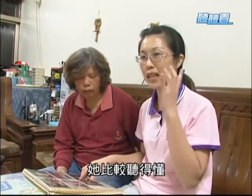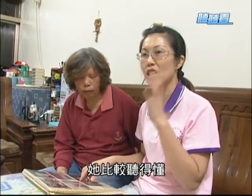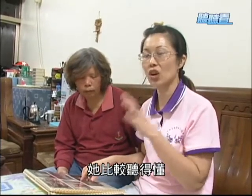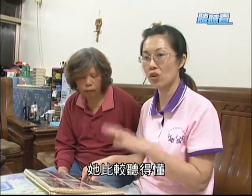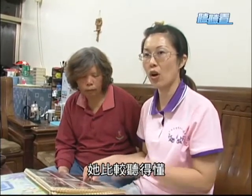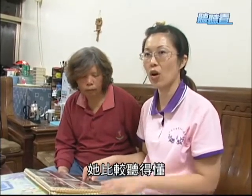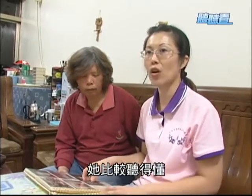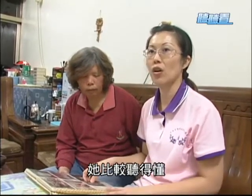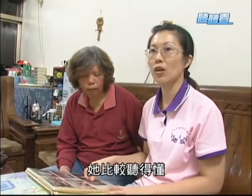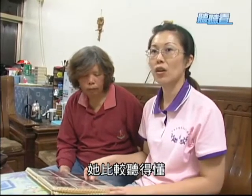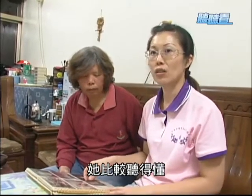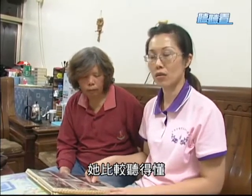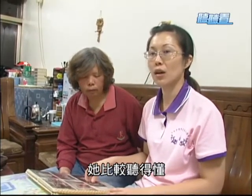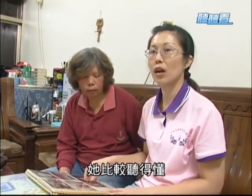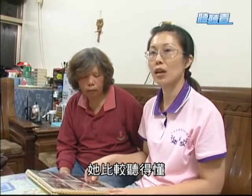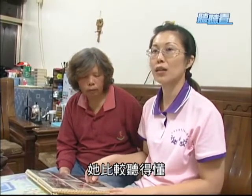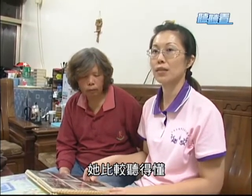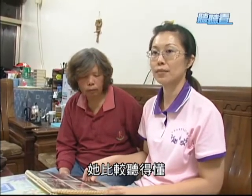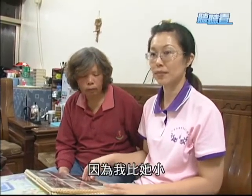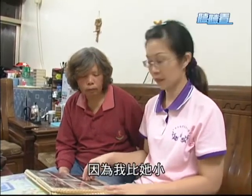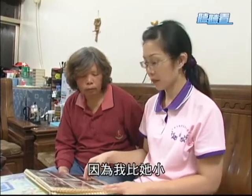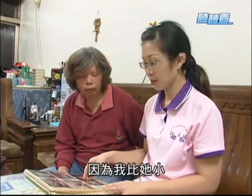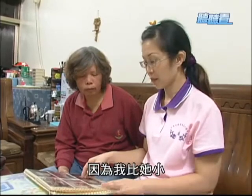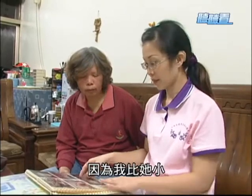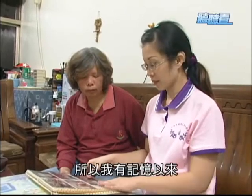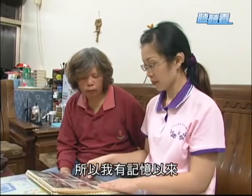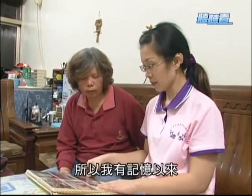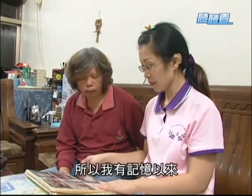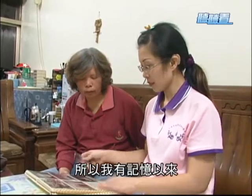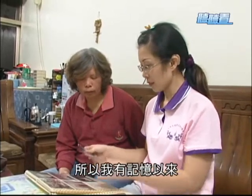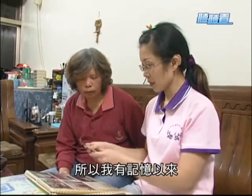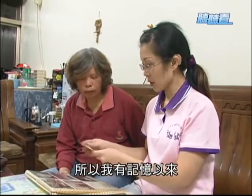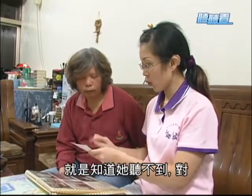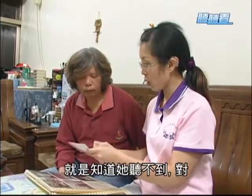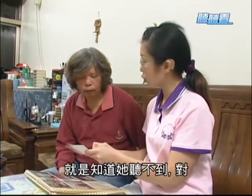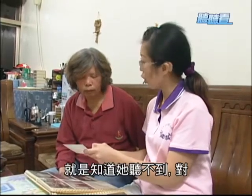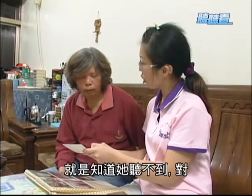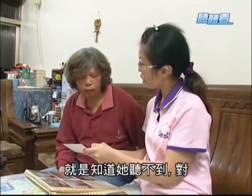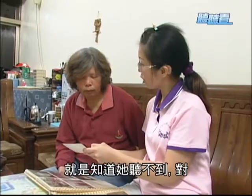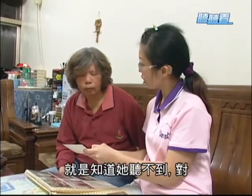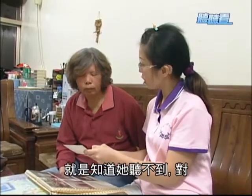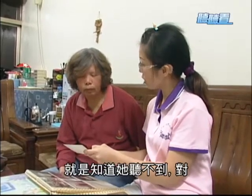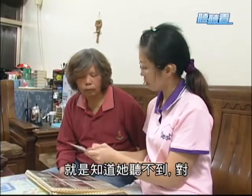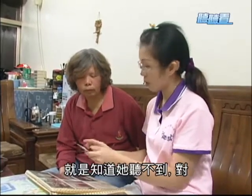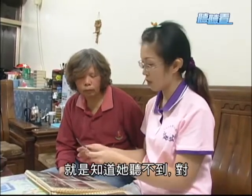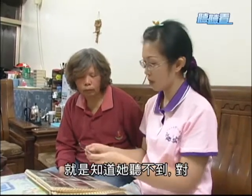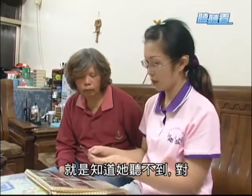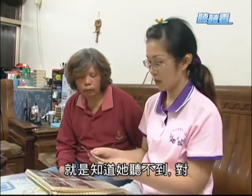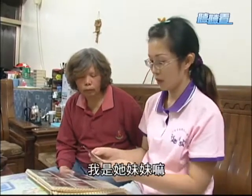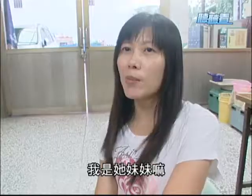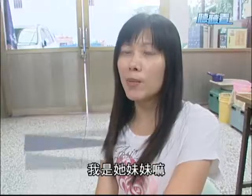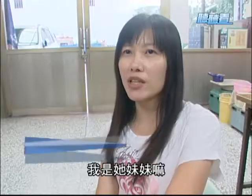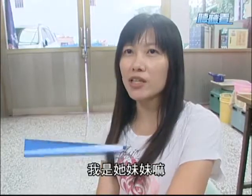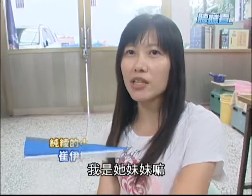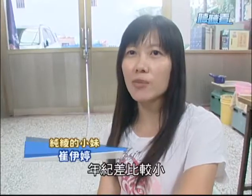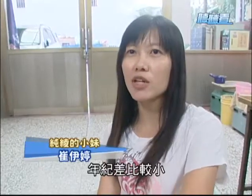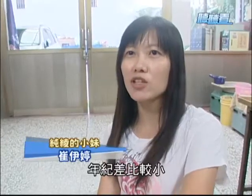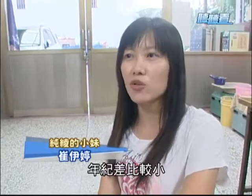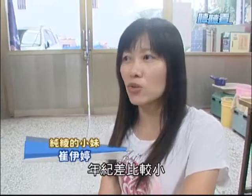得到，对吧？ 因为我比他小，所以我有记忆以来就是知道他听不到。对，我是他妹妹嘛，年纪差比较小，所以